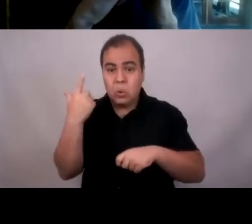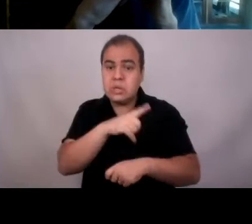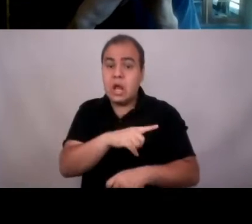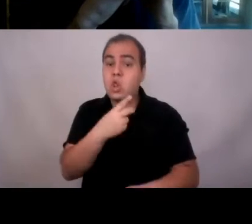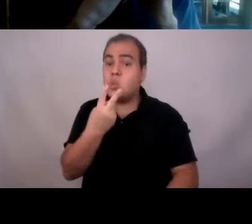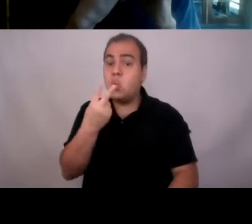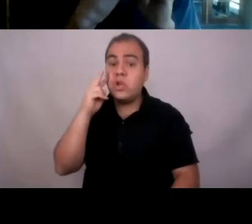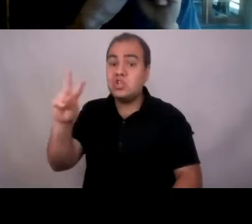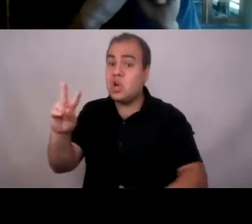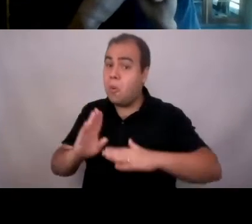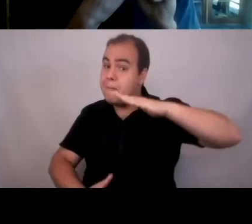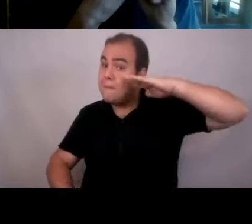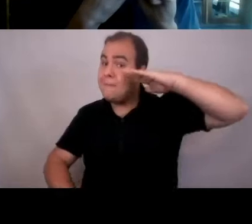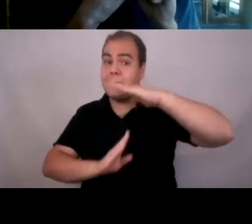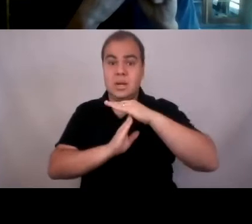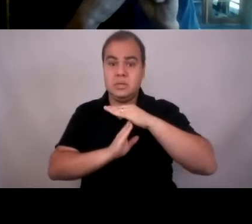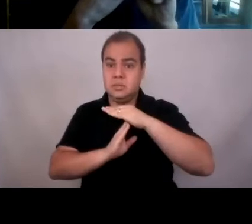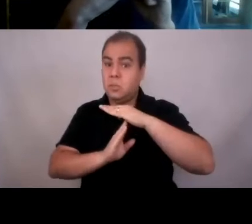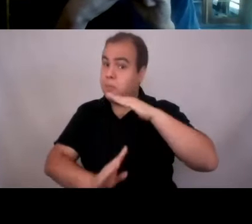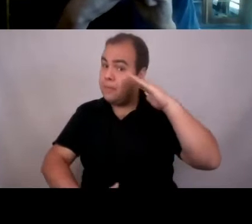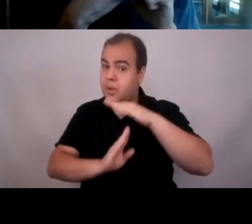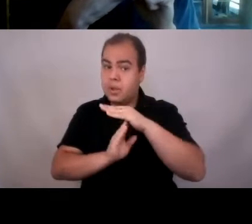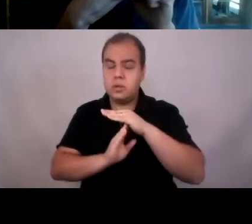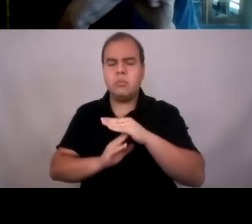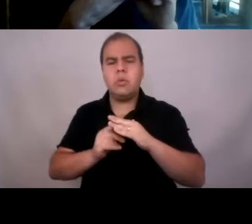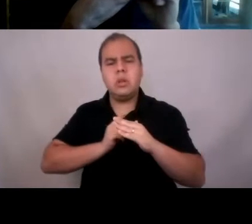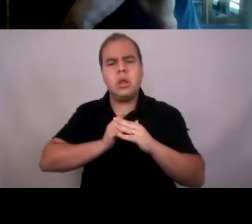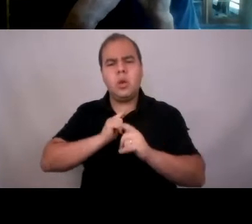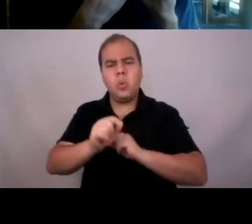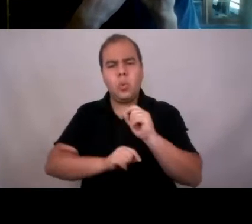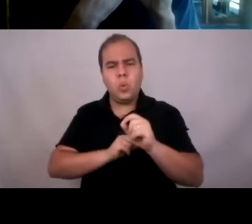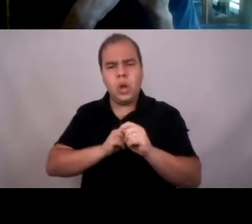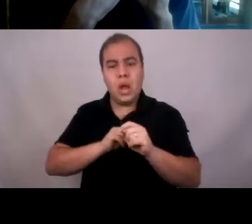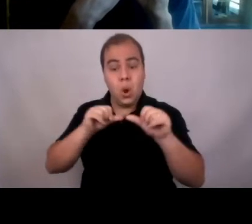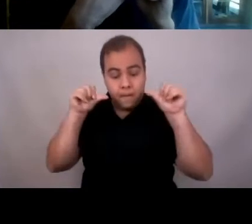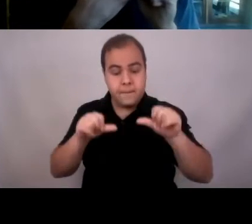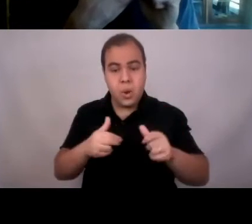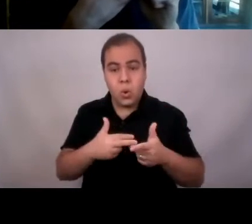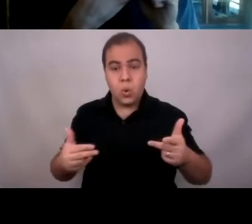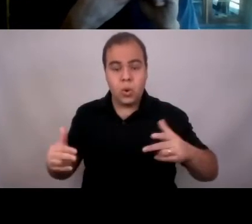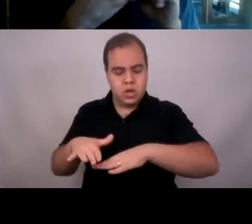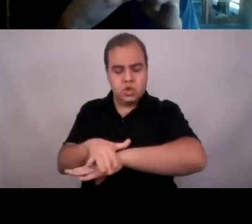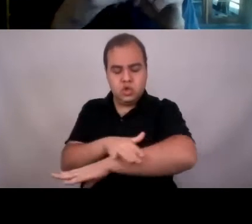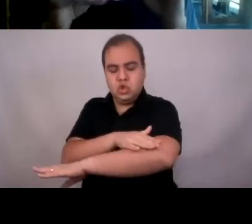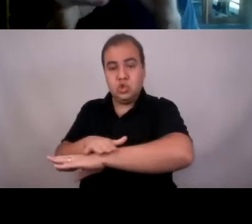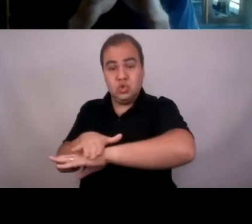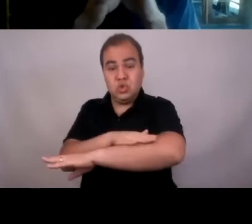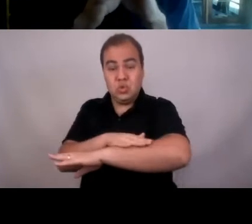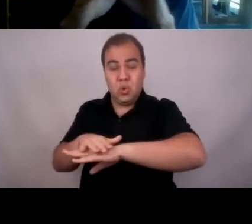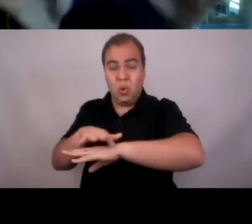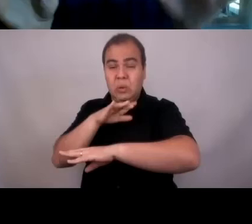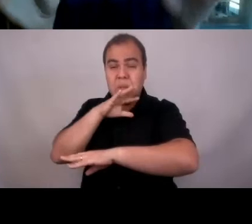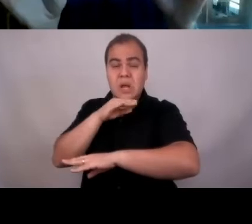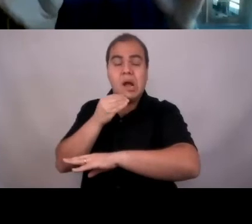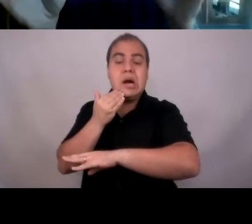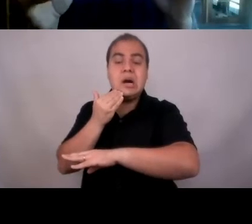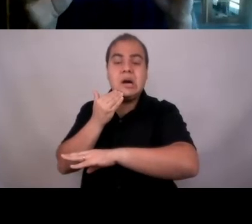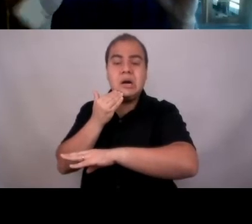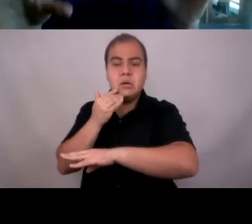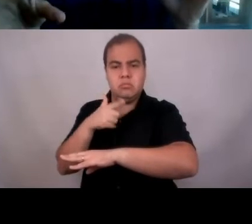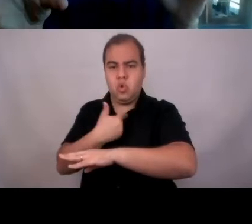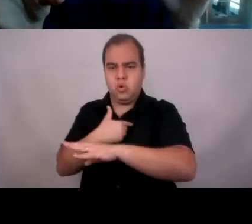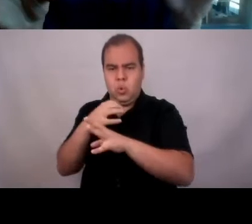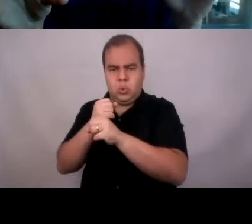gente sempre dimensiona para o pior caso. Qual é o pior caso? Solo saturado. Então, eu não vou contabilizar